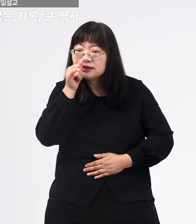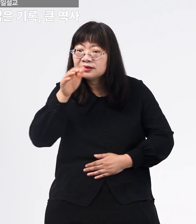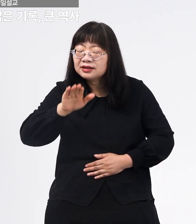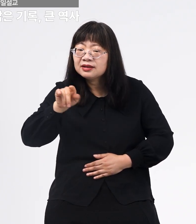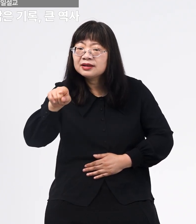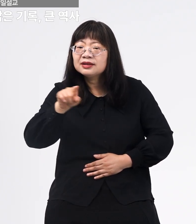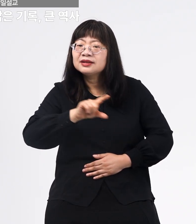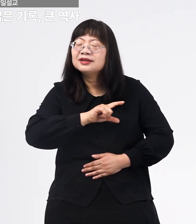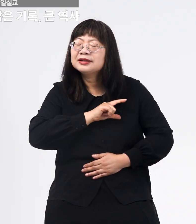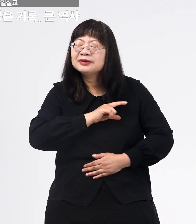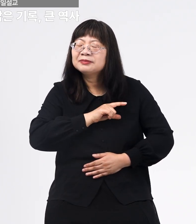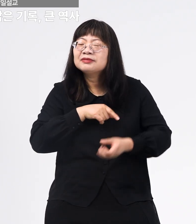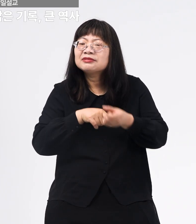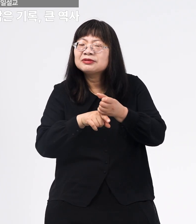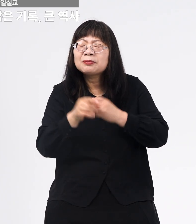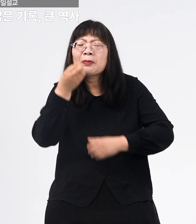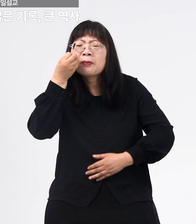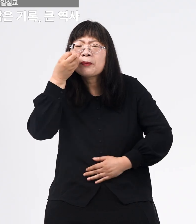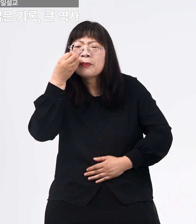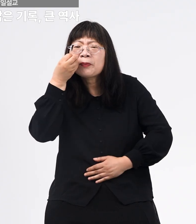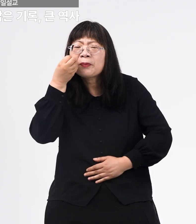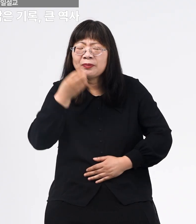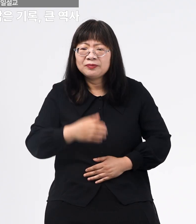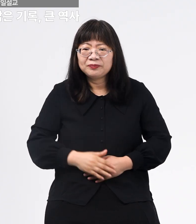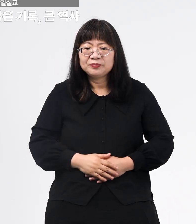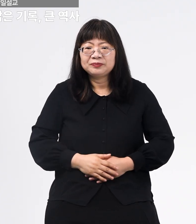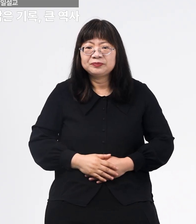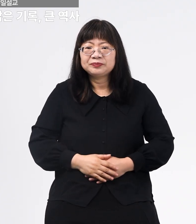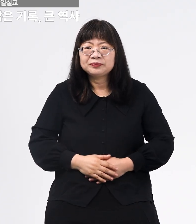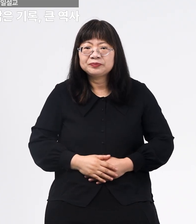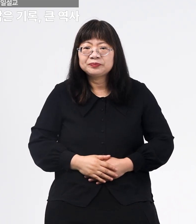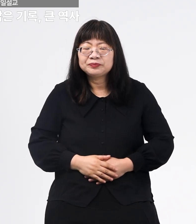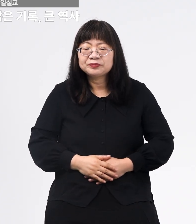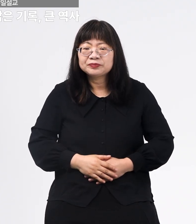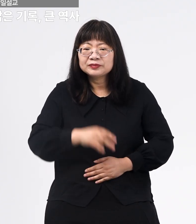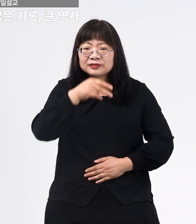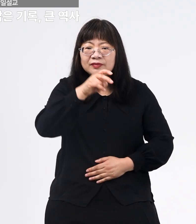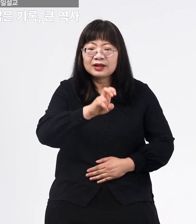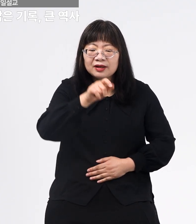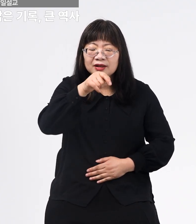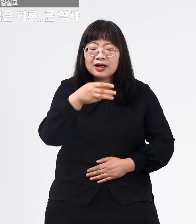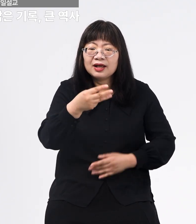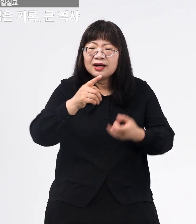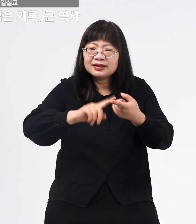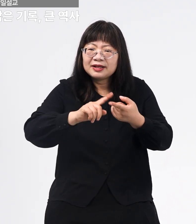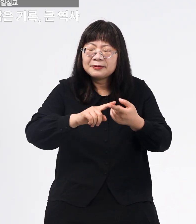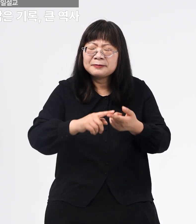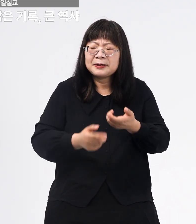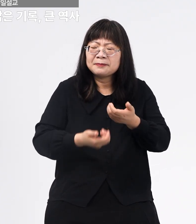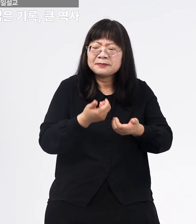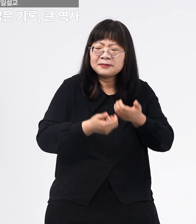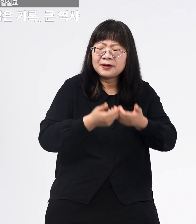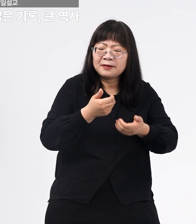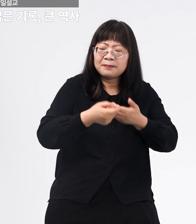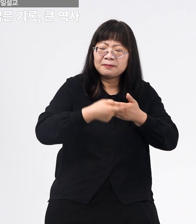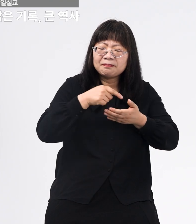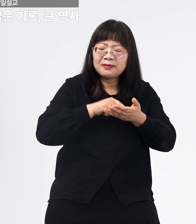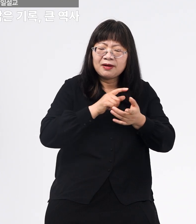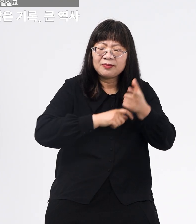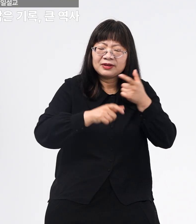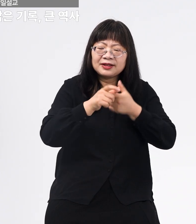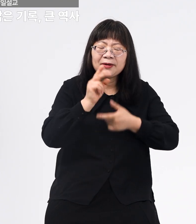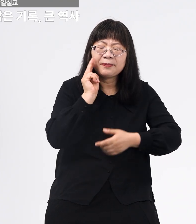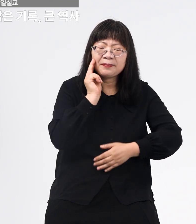또한 묘합니다. 더 삼갈에 대한 불편함을 심화시키는